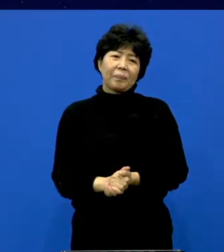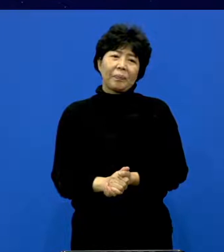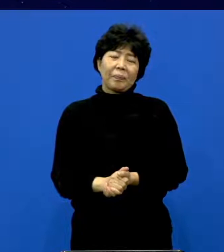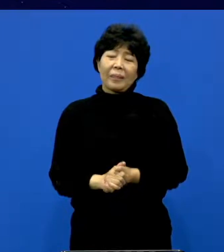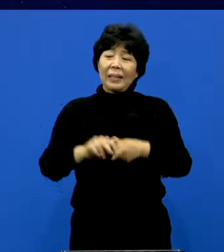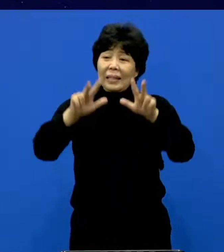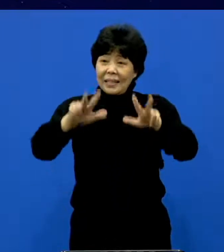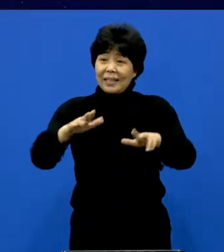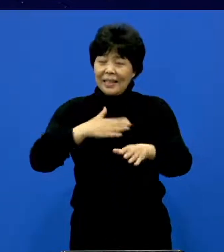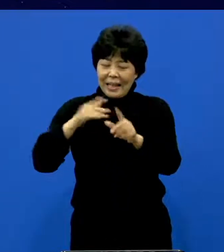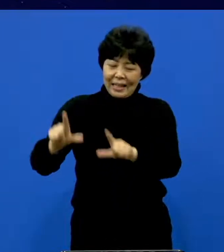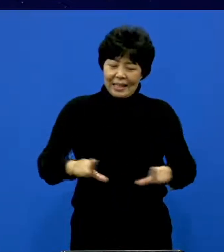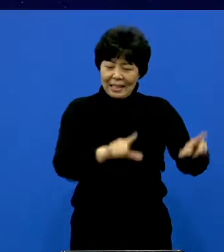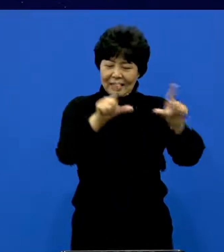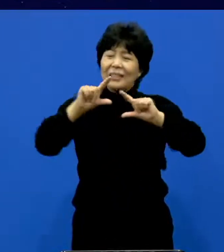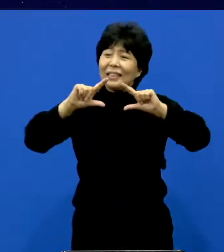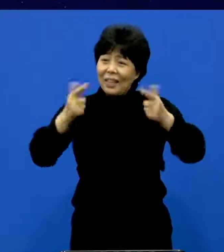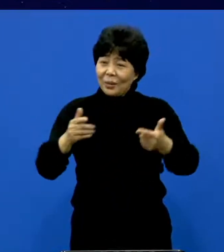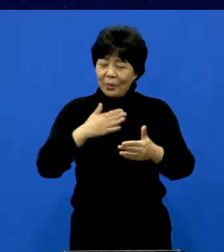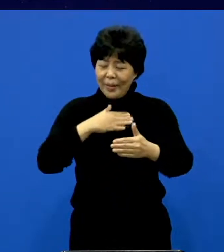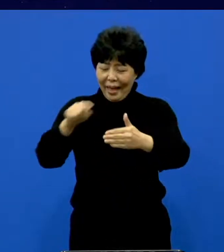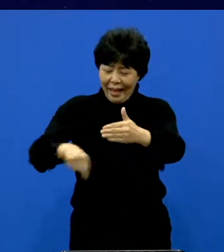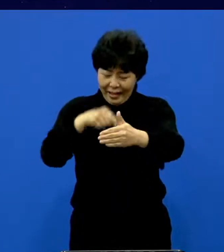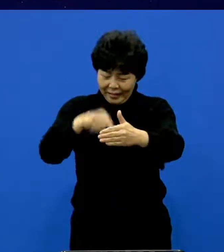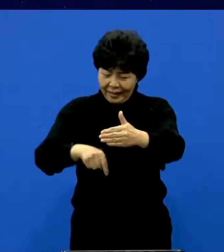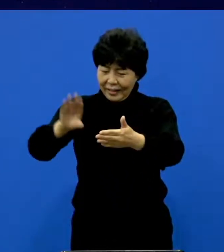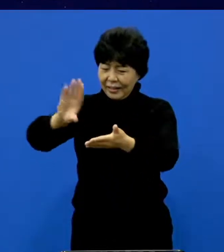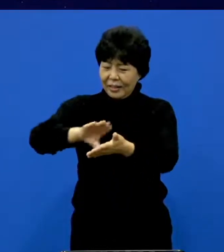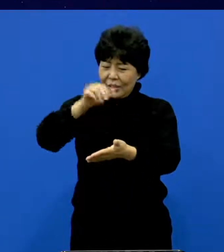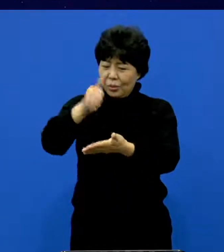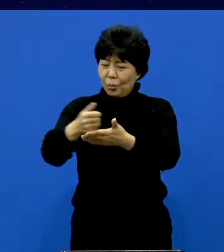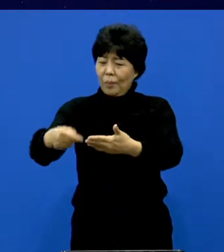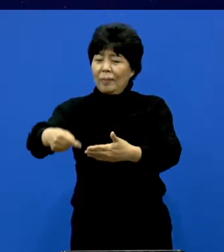사는 것이 아니라 내 안에 그리스도께서 사신다.